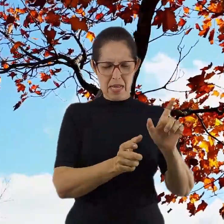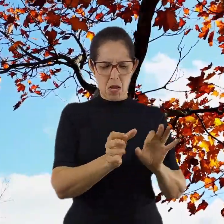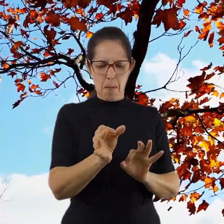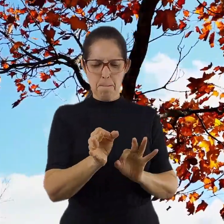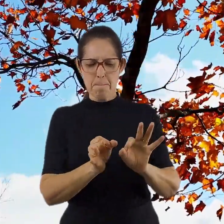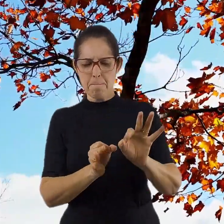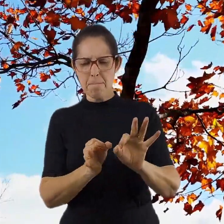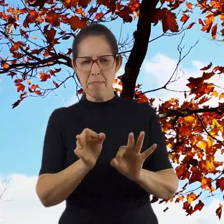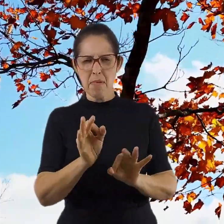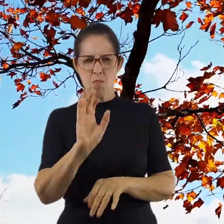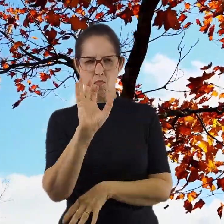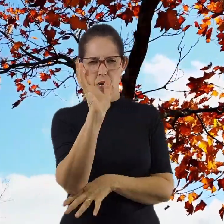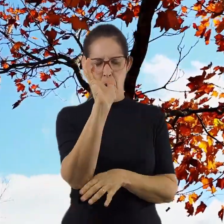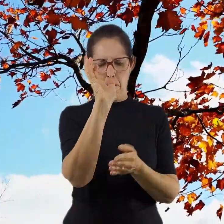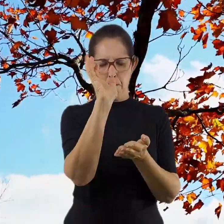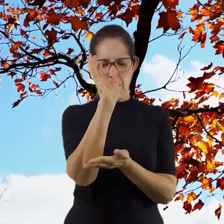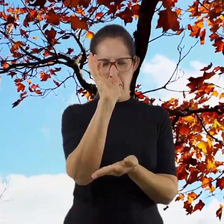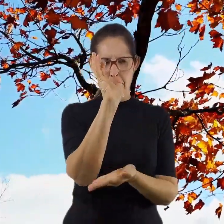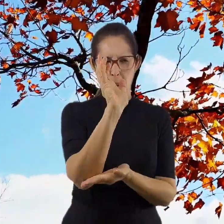elogio